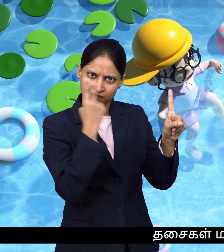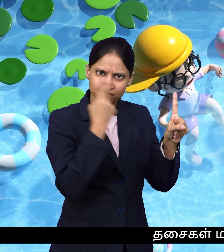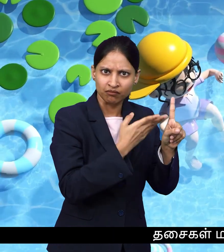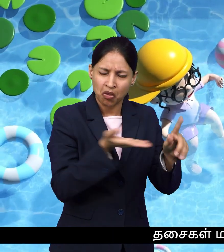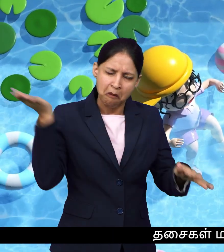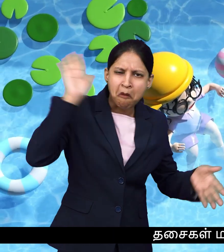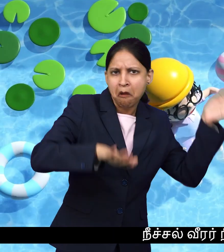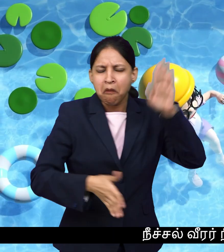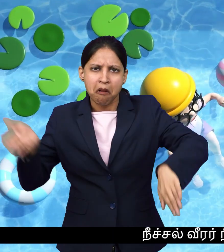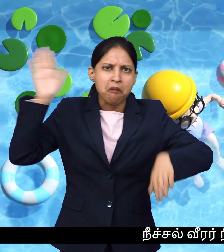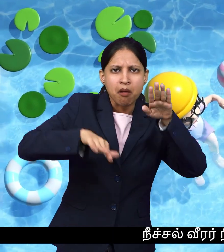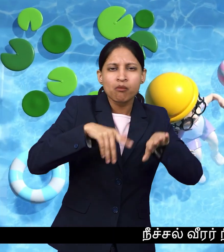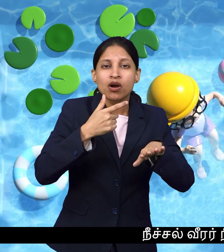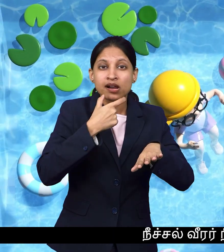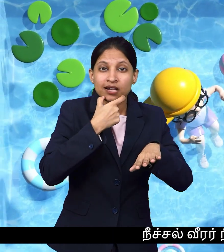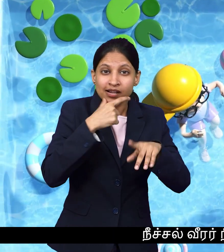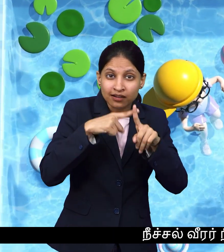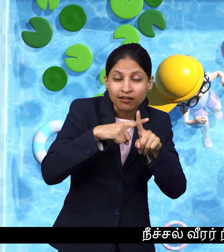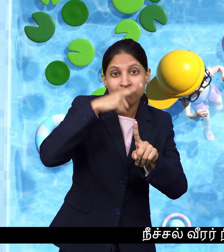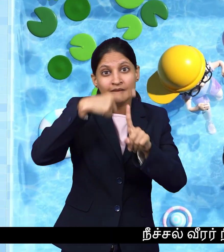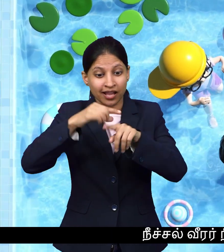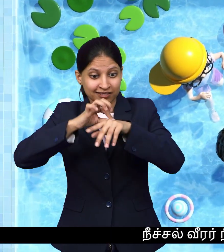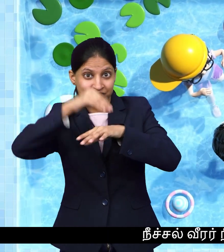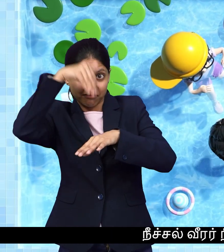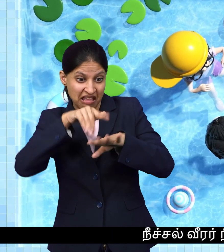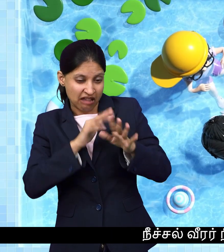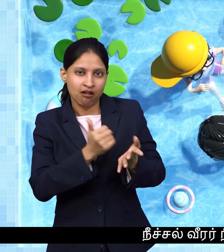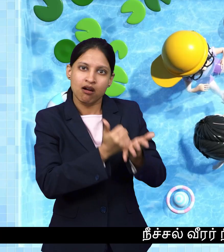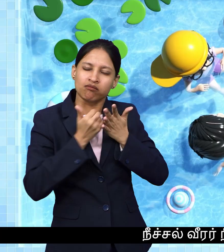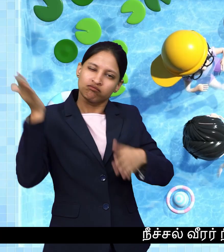தசைகள் மற்றும் எலும்புகள் நீச்சல் வீரர் நீந்த உதவுகின்றன.